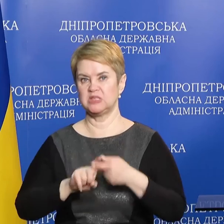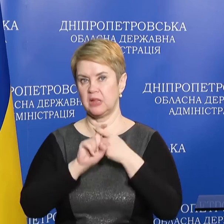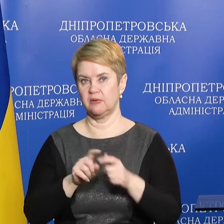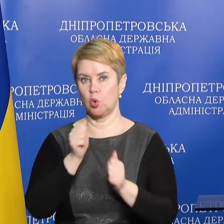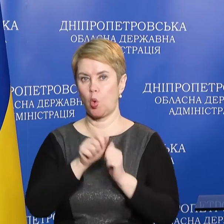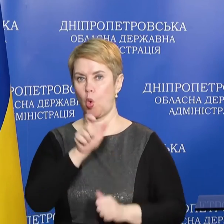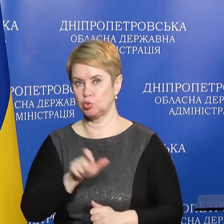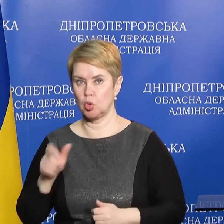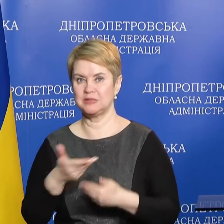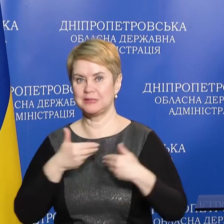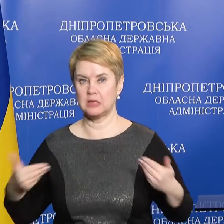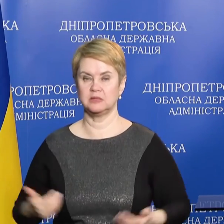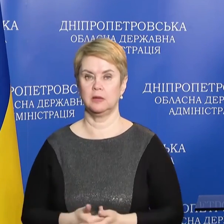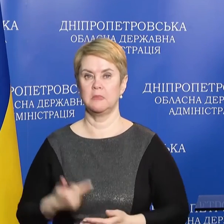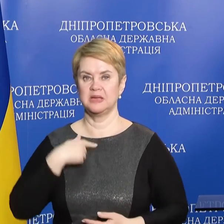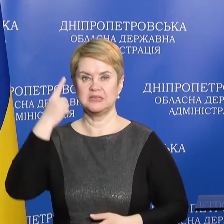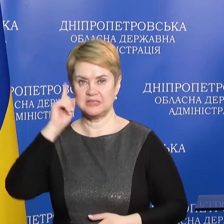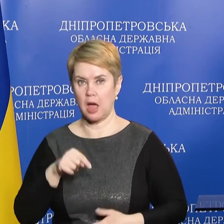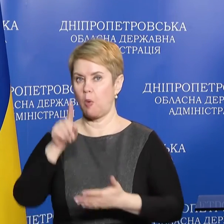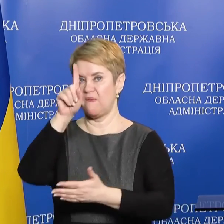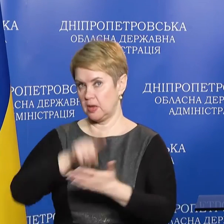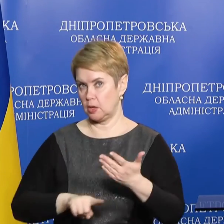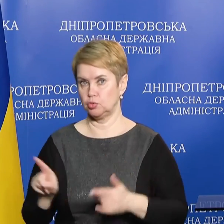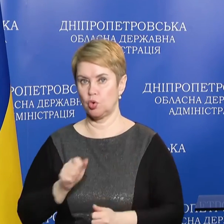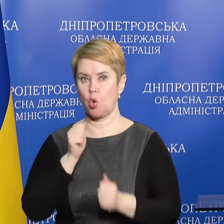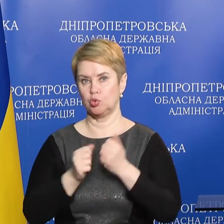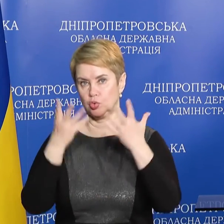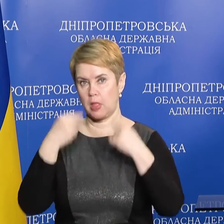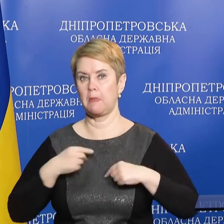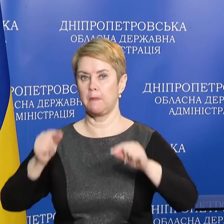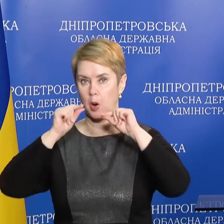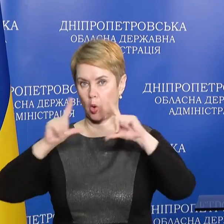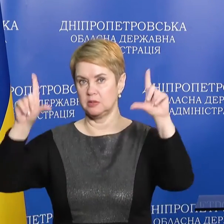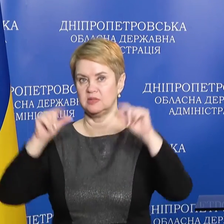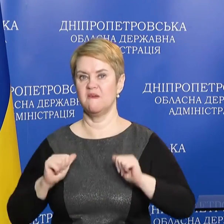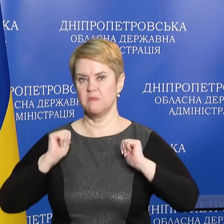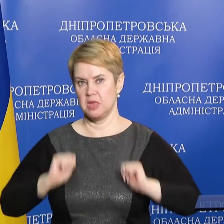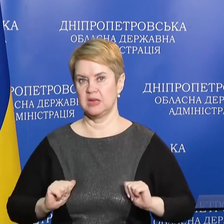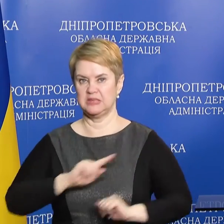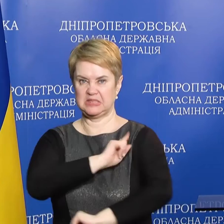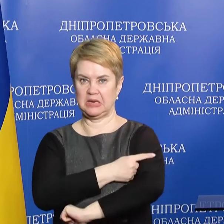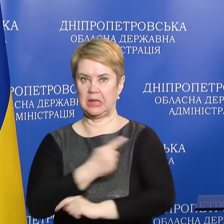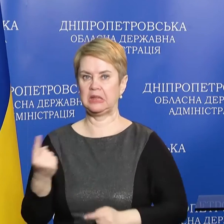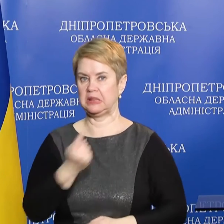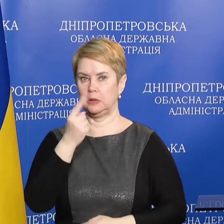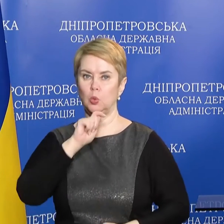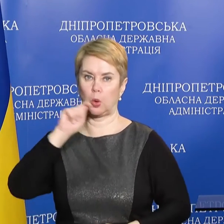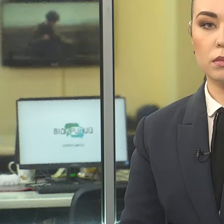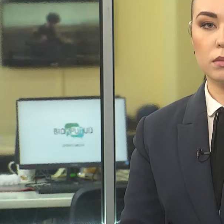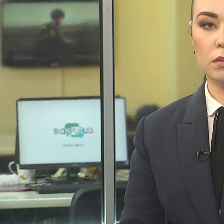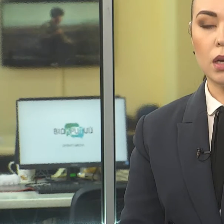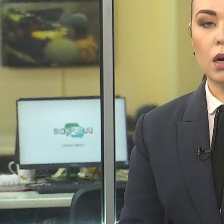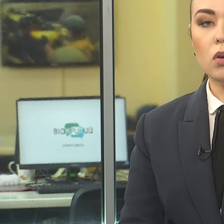від кожного із нас. Ми знаємо і віримо, що одного дня ми прокинемось в мирній, сильній і єдиній Україні.